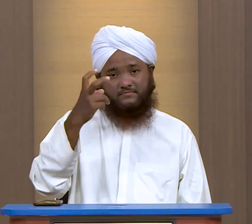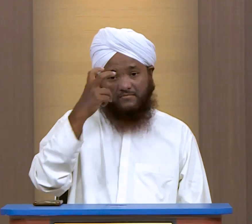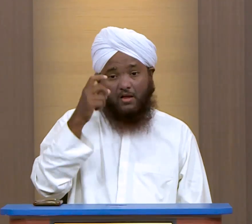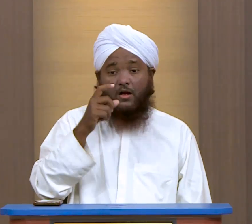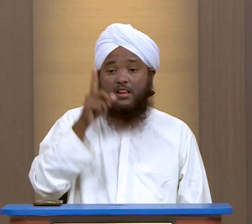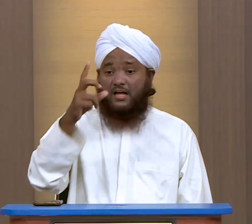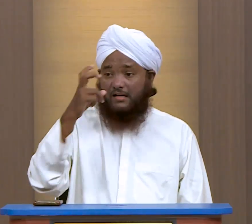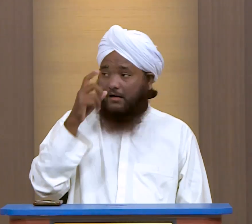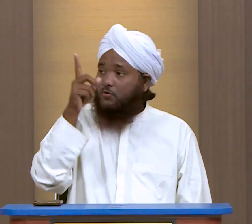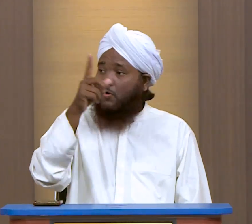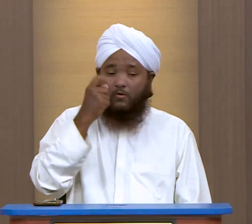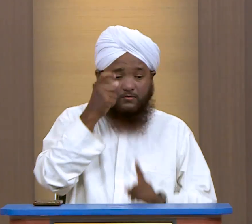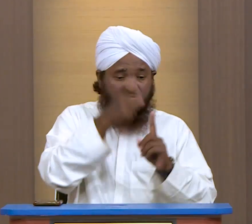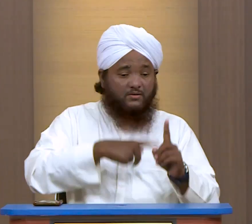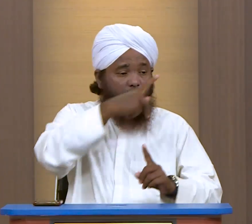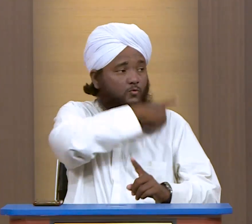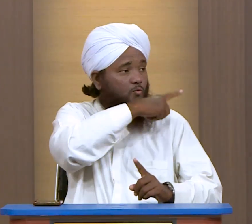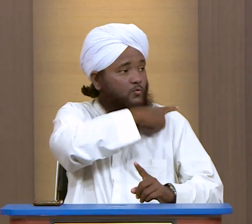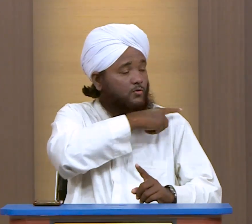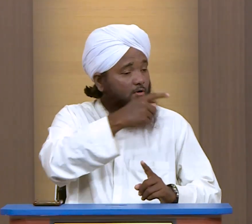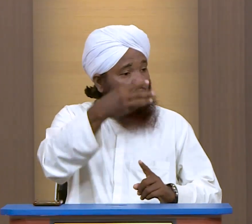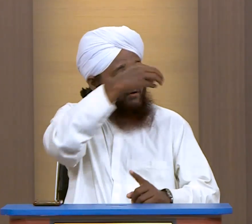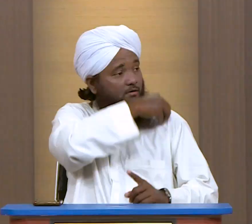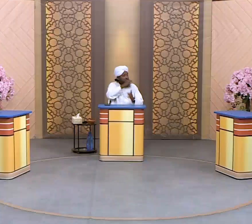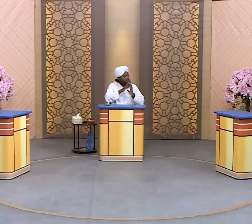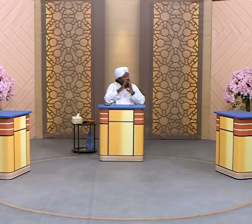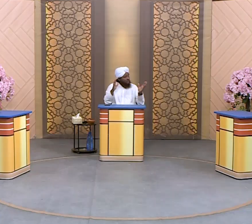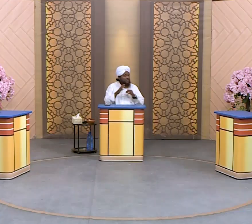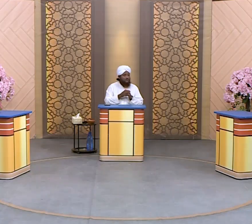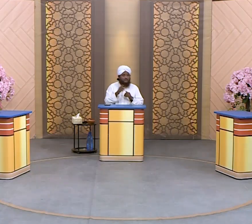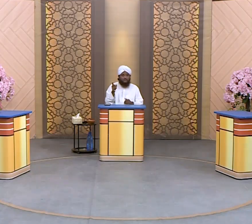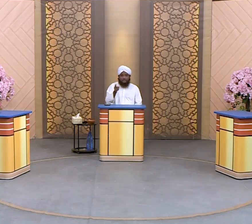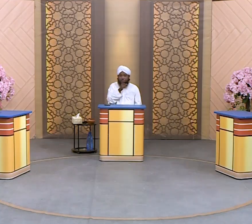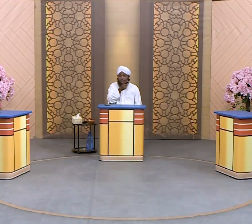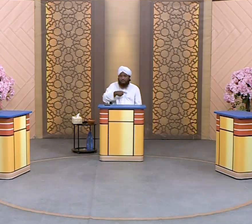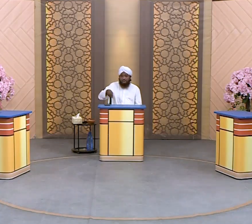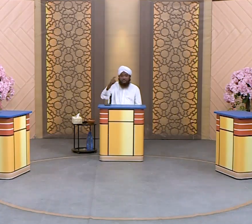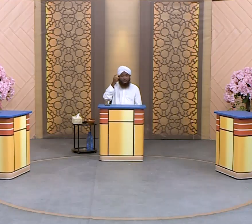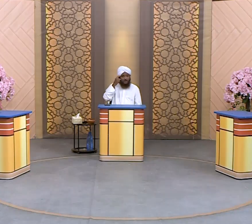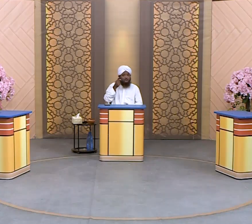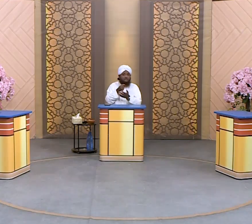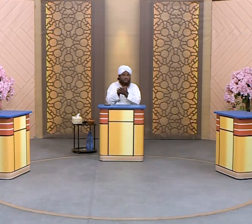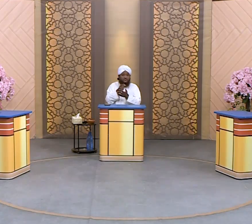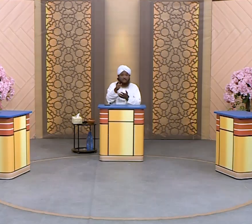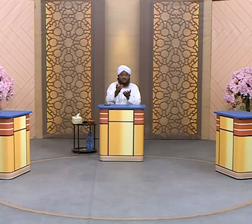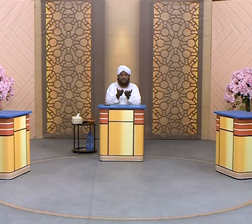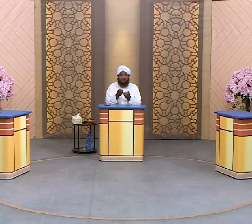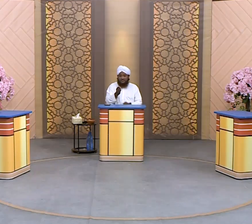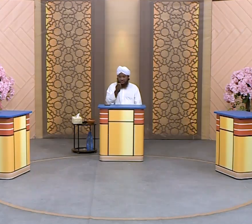اور دنیا اور آخرت کے عذاب کا حقدار ہو جاتا ہے، اور ایسے شخص کو معاشرے میں بھی عزت کی نگاہ سے نہیں دیکھا